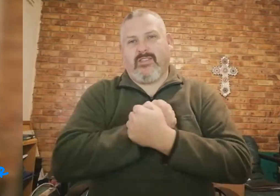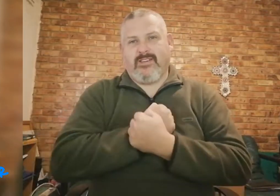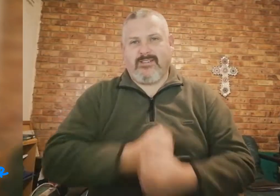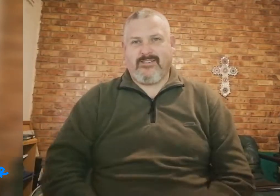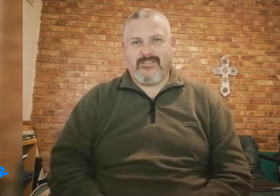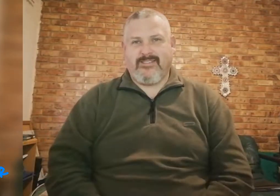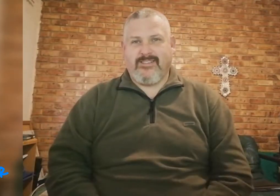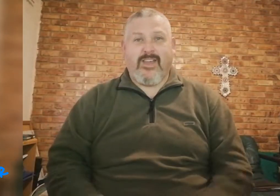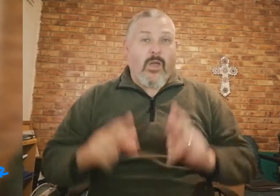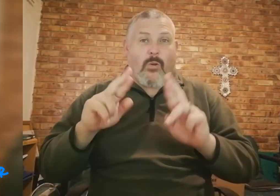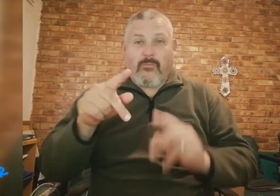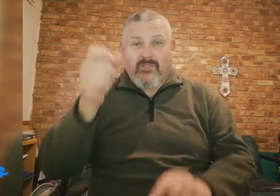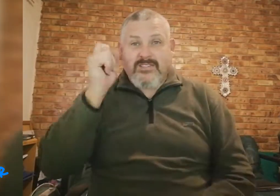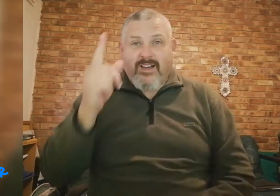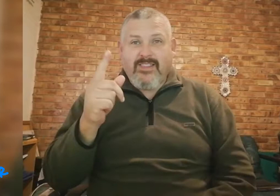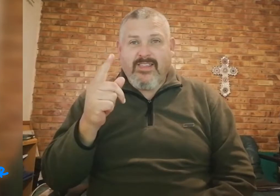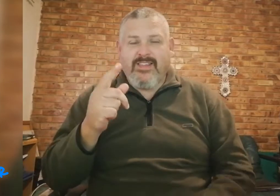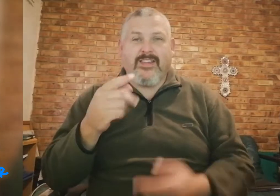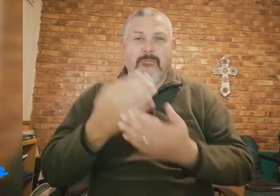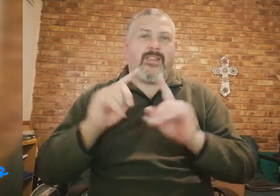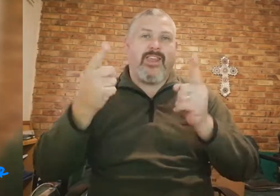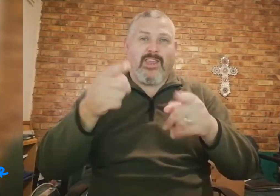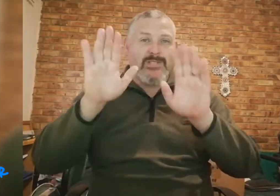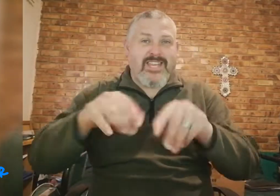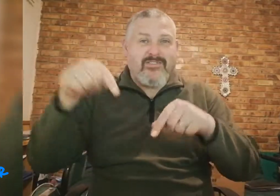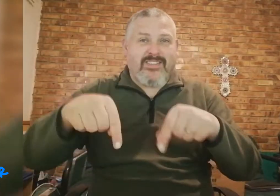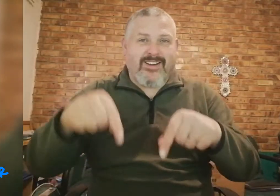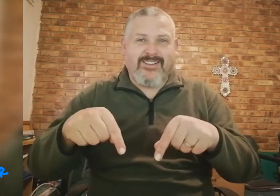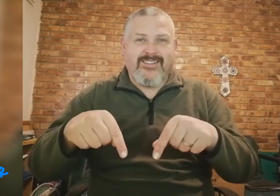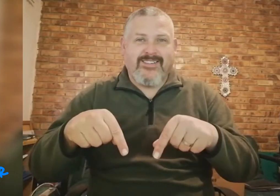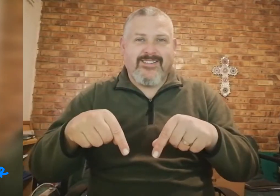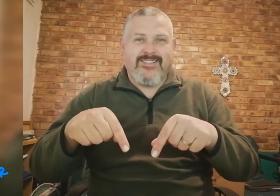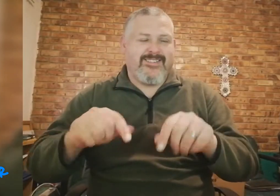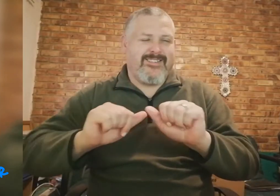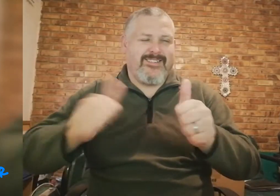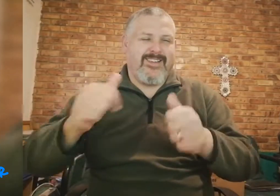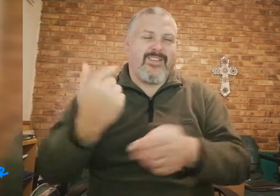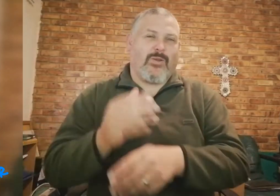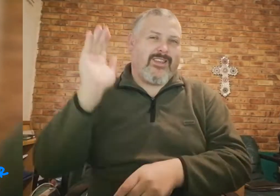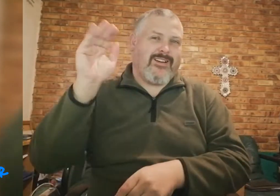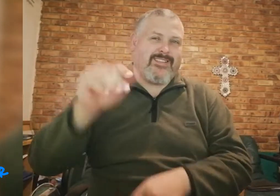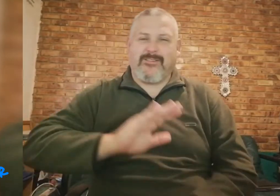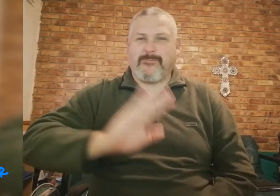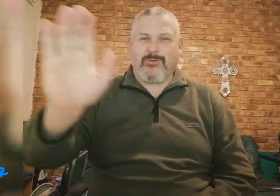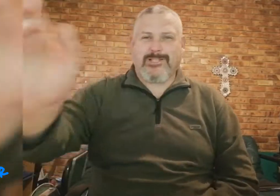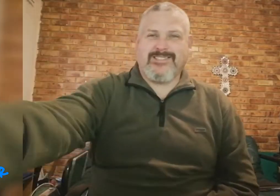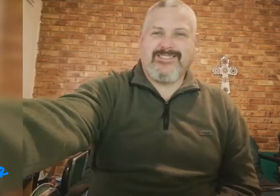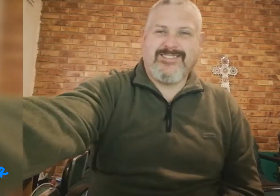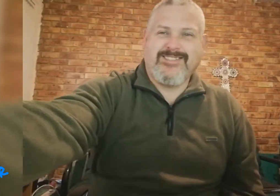liefde. We hebben verstaan, mag jou zien vandaag. Tot later.